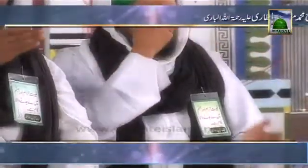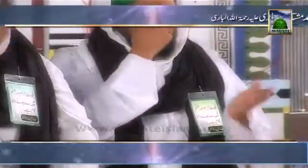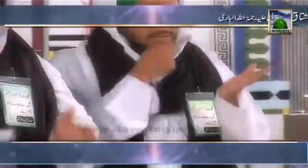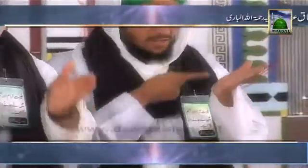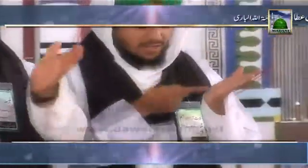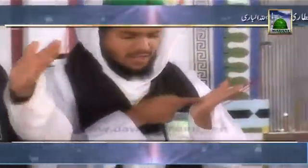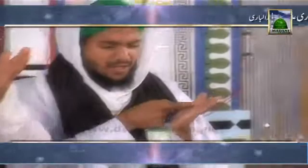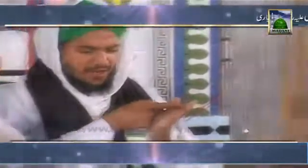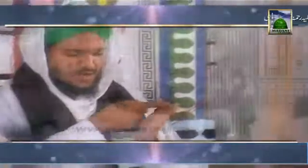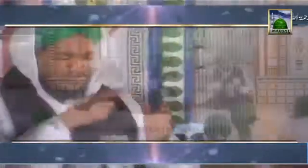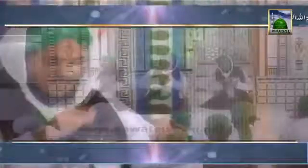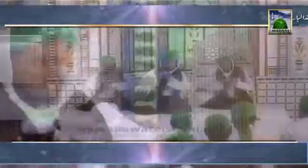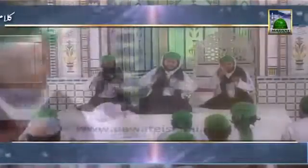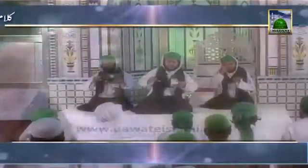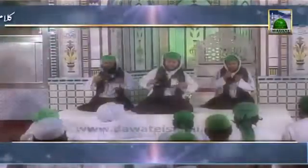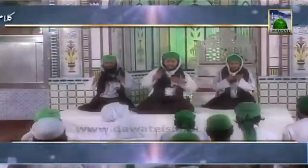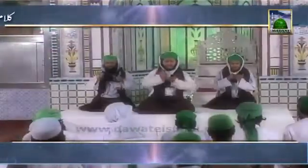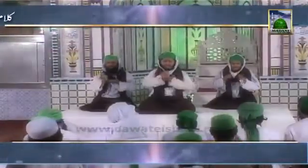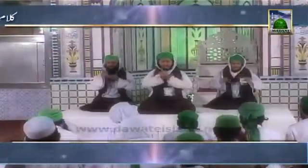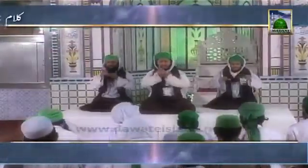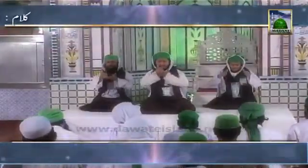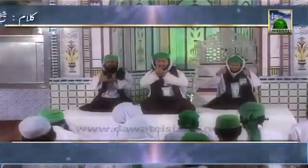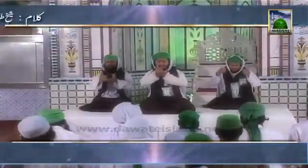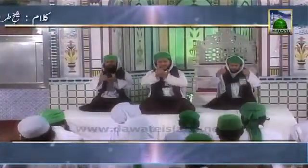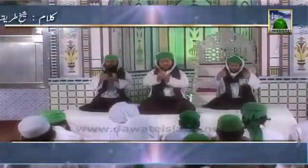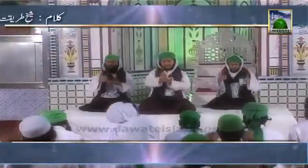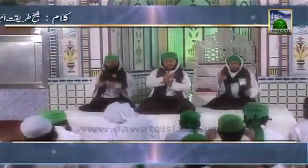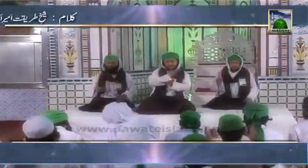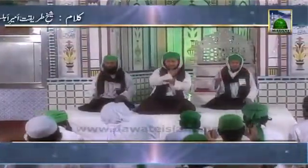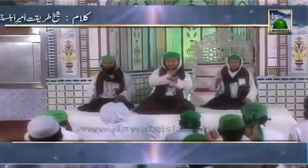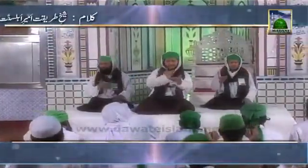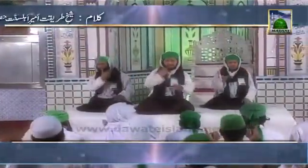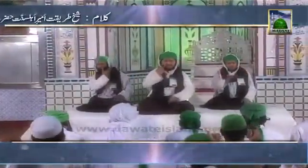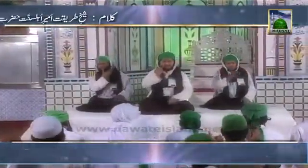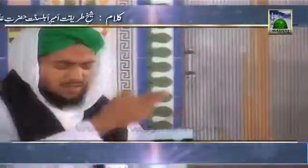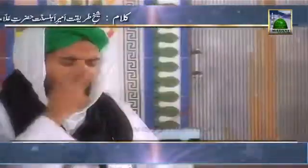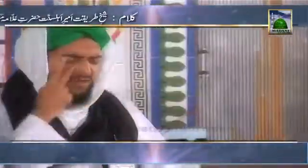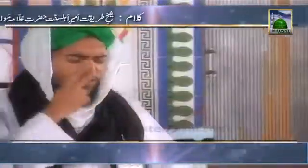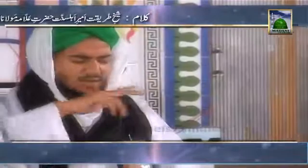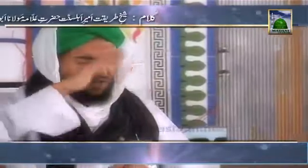پر یہ احسان کیا، جس پر نظر